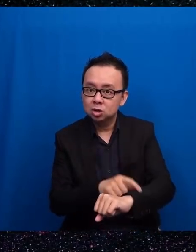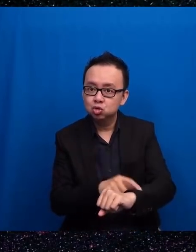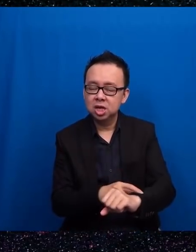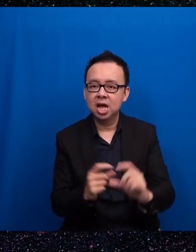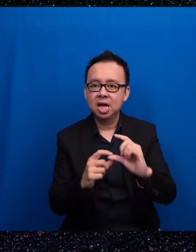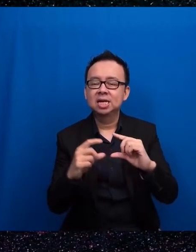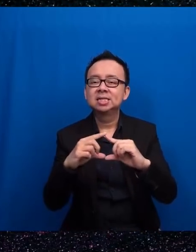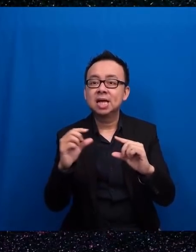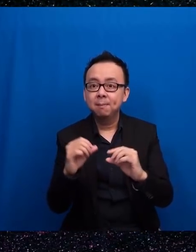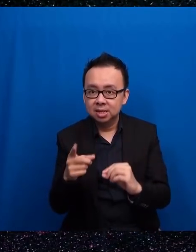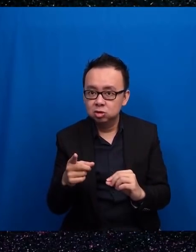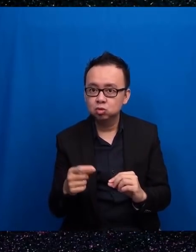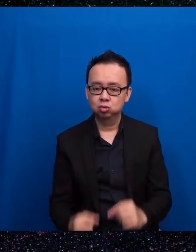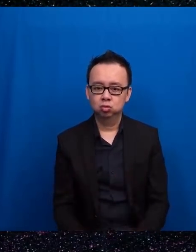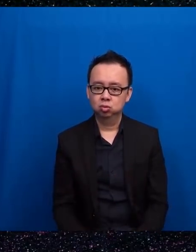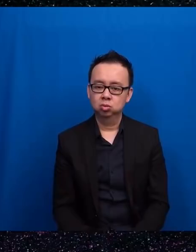silent night,